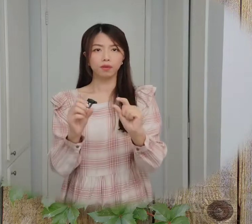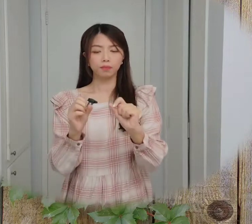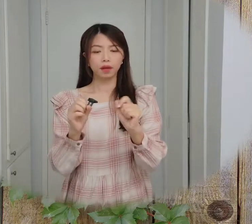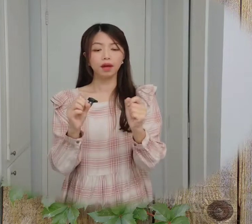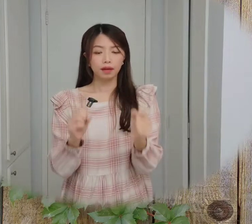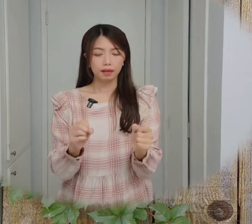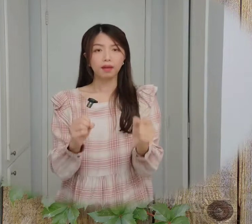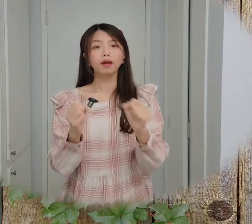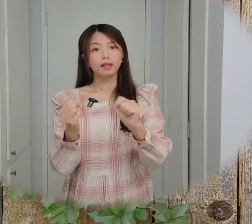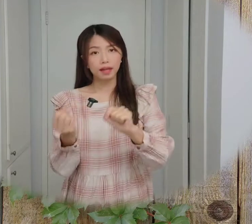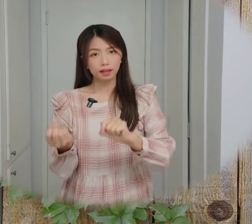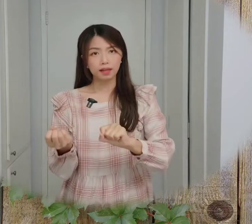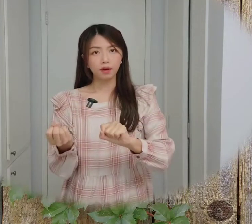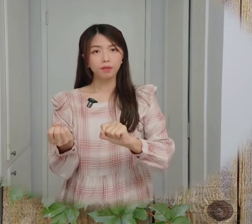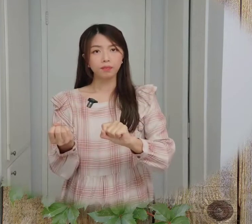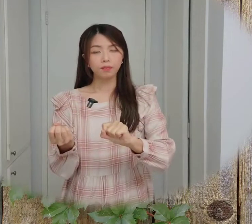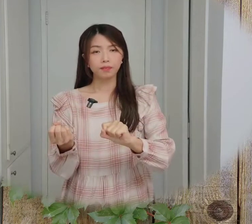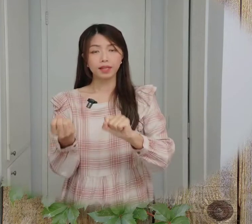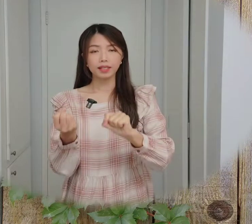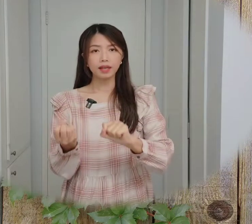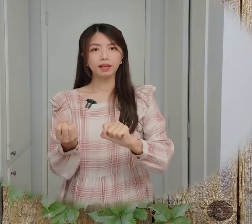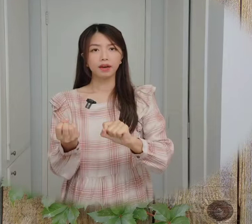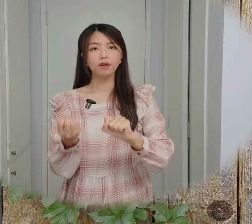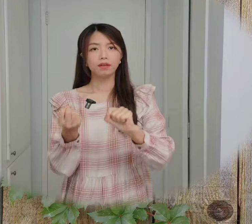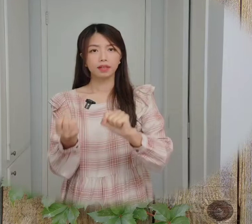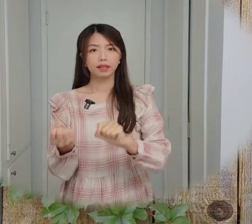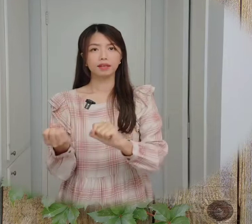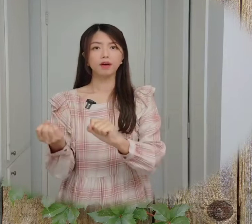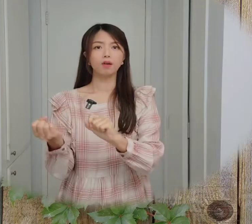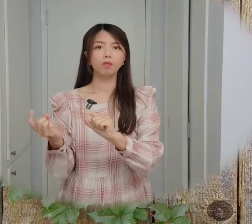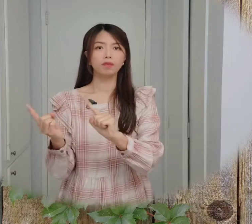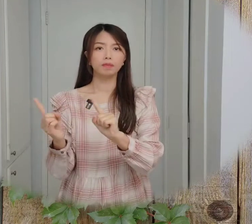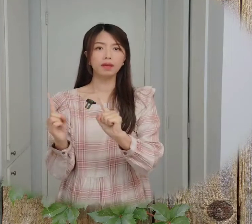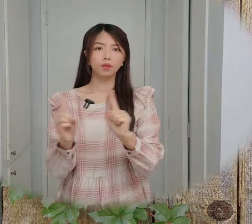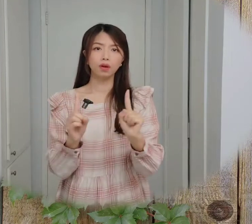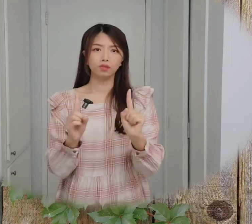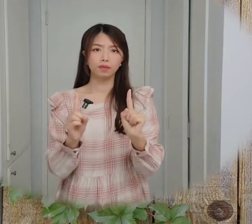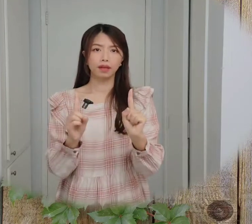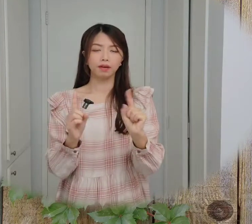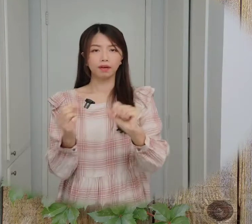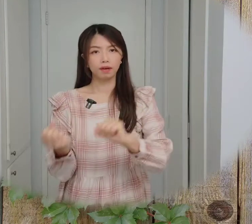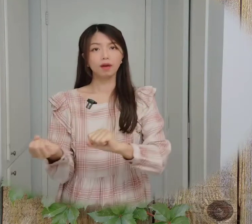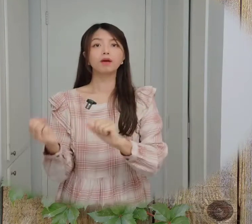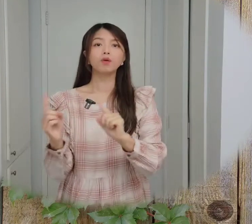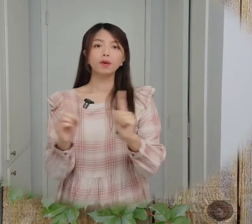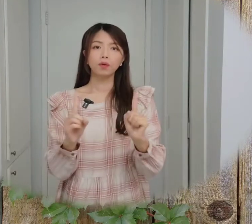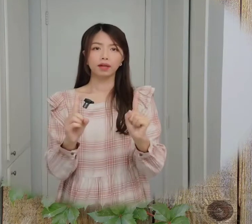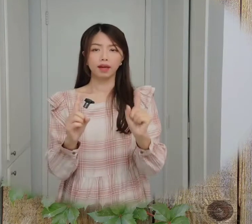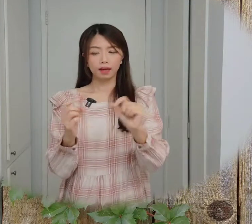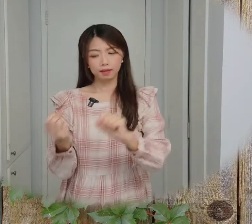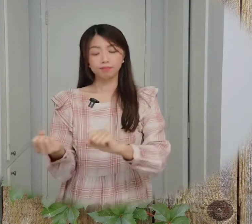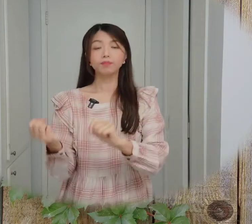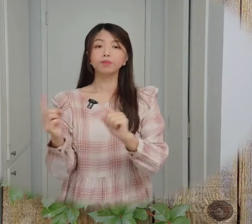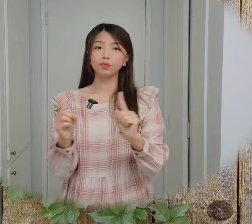돼요. 이 상태에서, 이게 시작이에요. 이 상태에서 검지만 올려주시면 돼요.